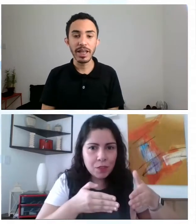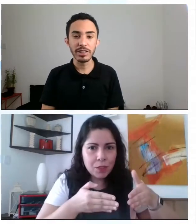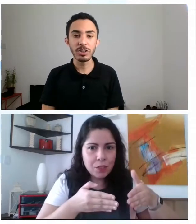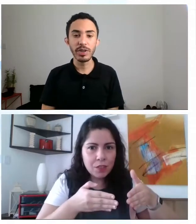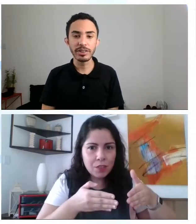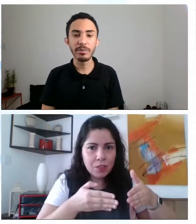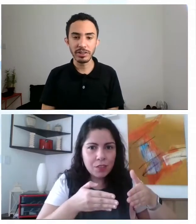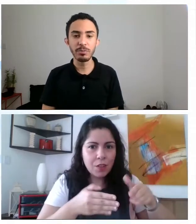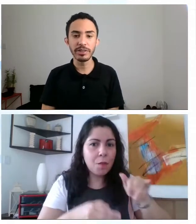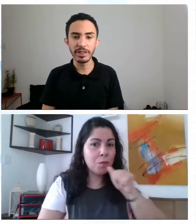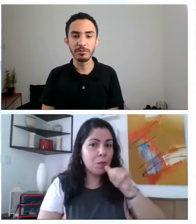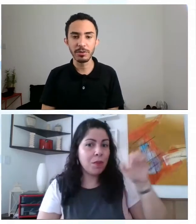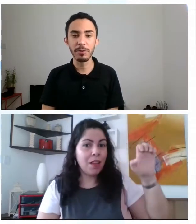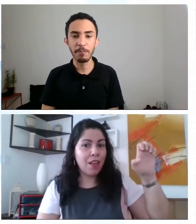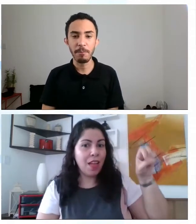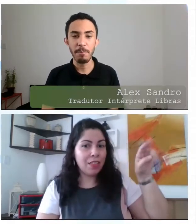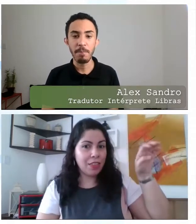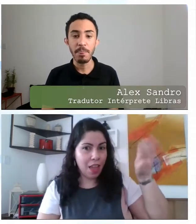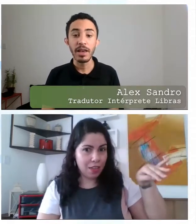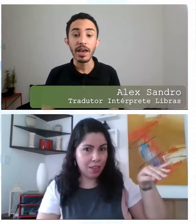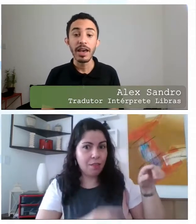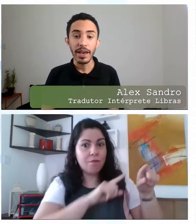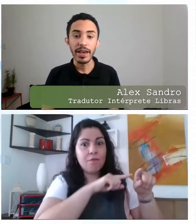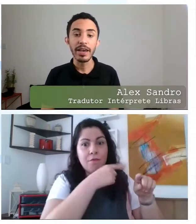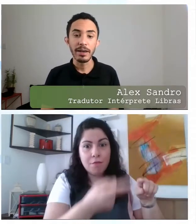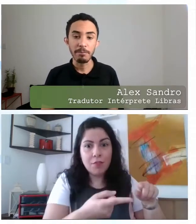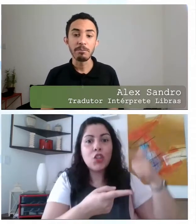havia um teste de conhecimento específico.